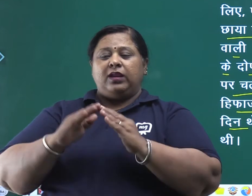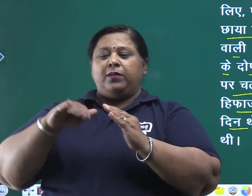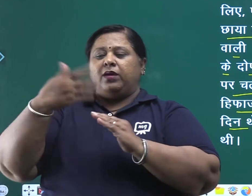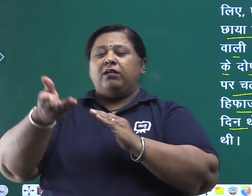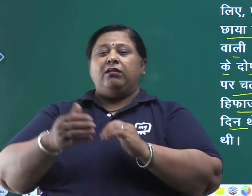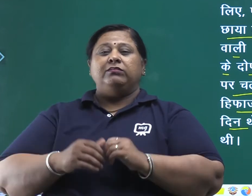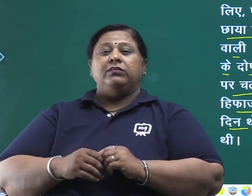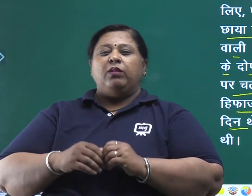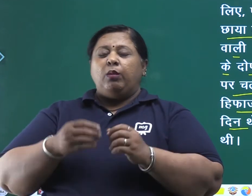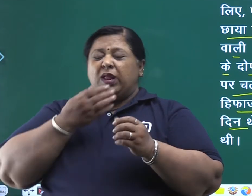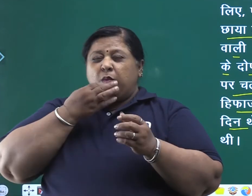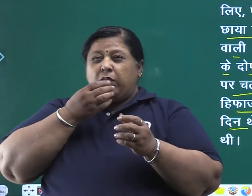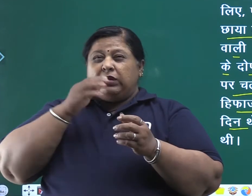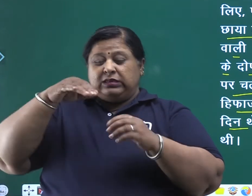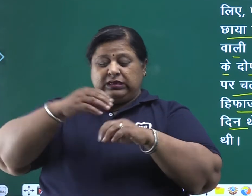लू चल रही थी।